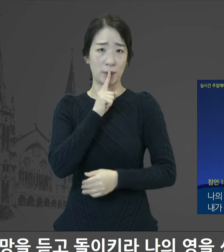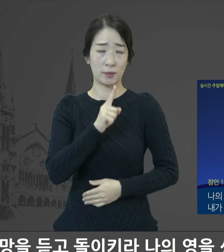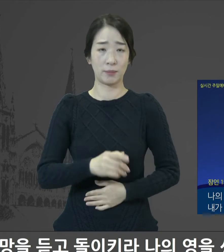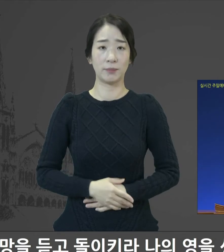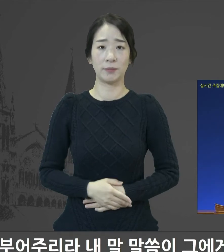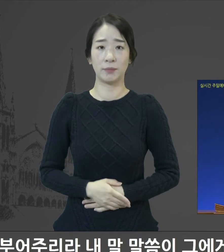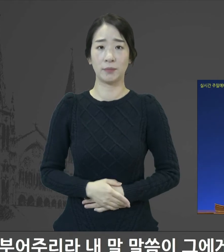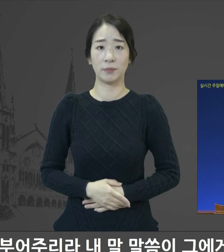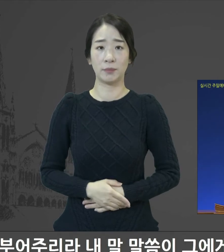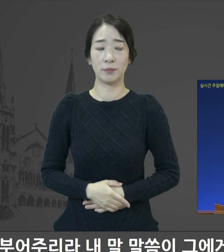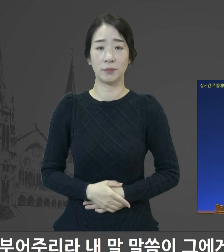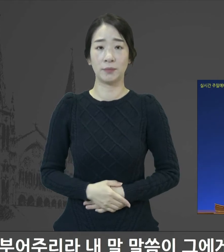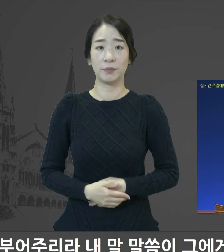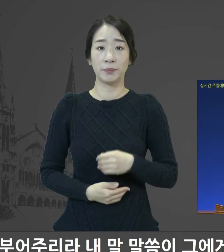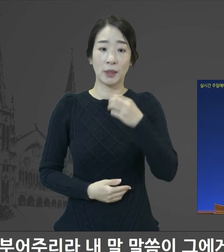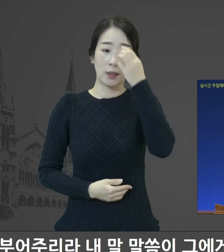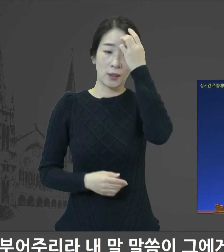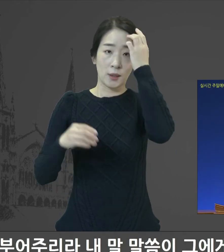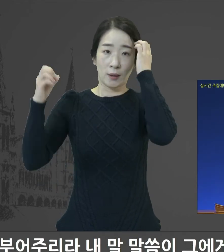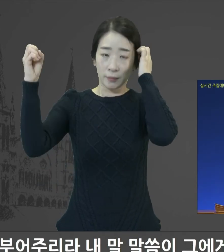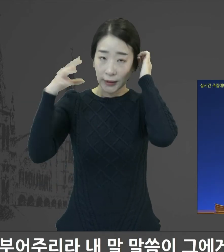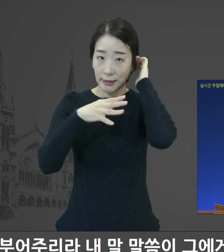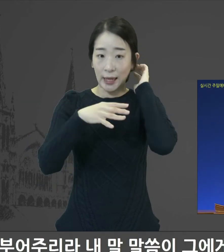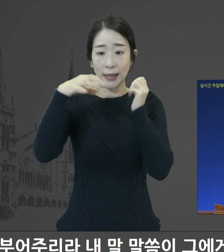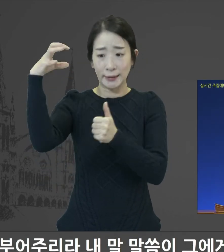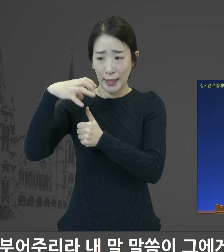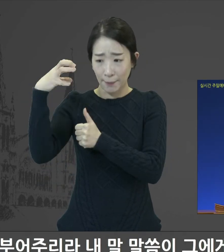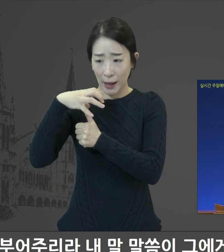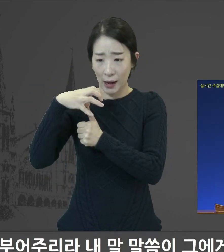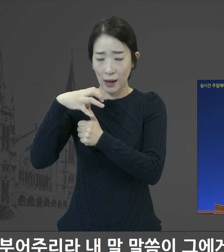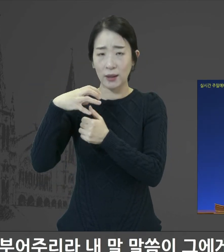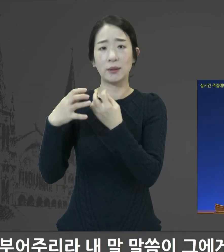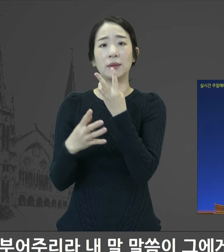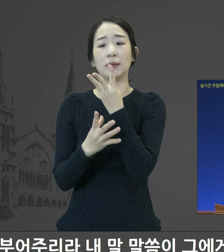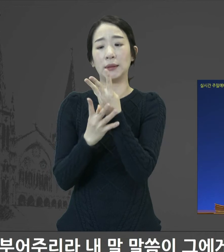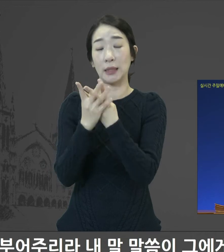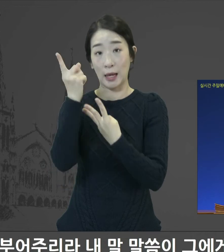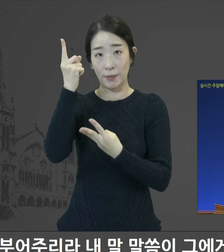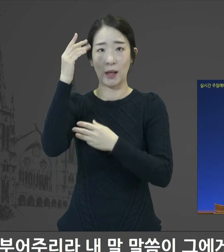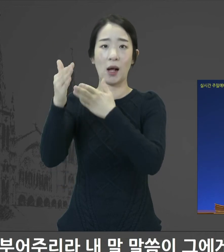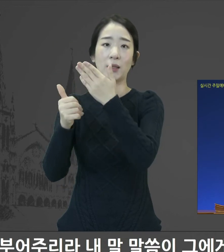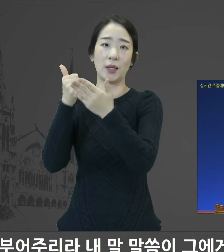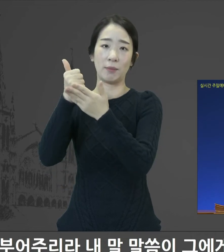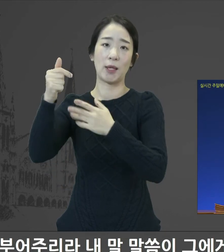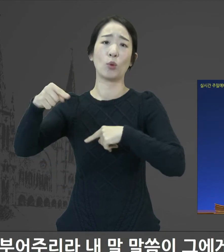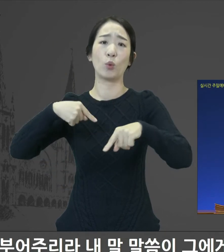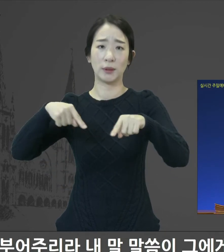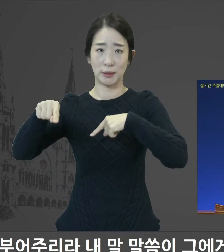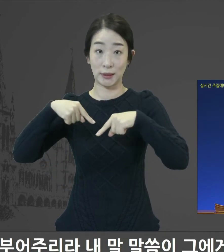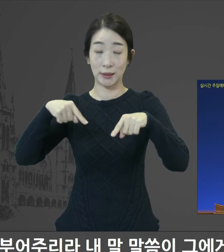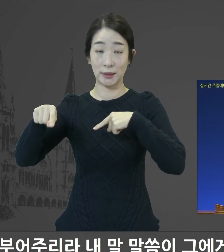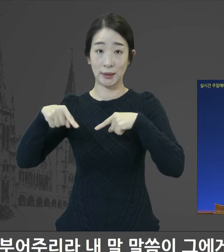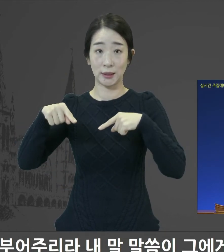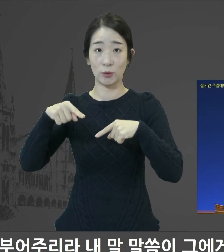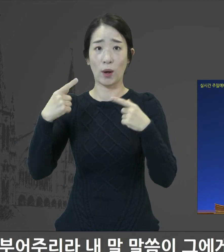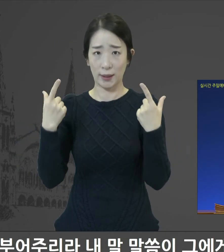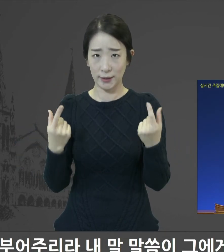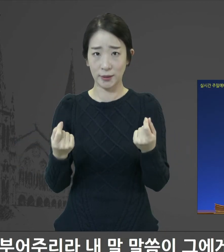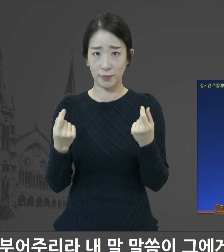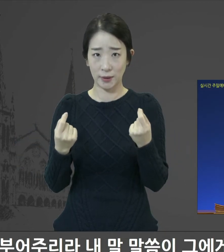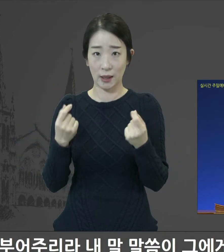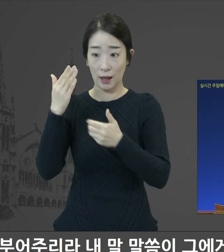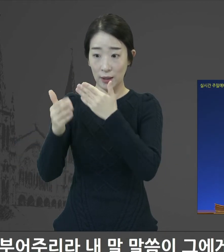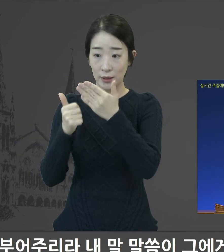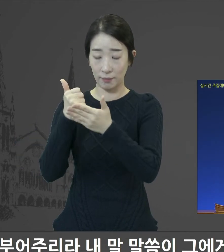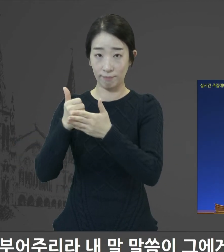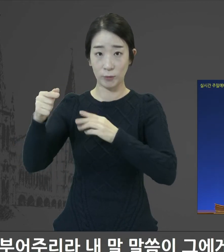책망이, 내리셔도 좋습니다, 빛의 책망이 삼위 하나님의 역사라고 믿습니다. 하나님 아버지의 통치의 역사인데, 하나님 아버지께서